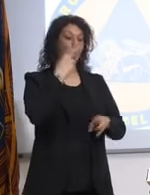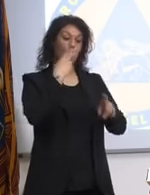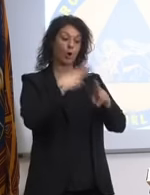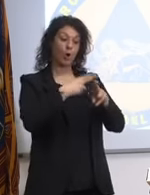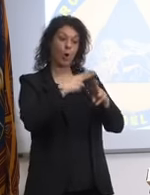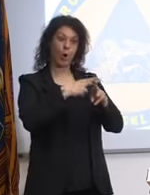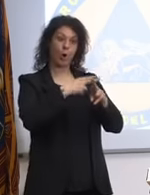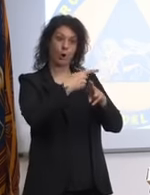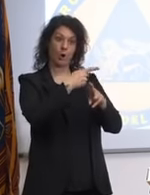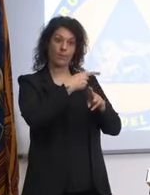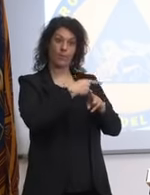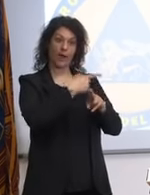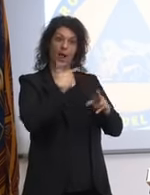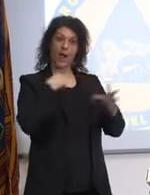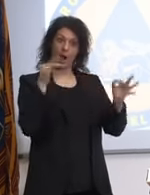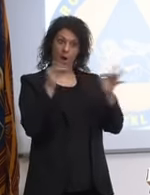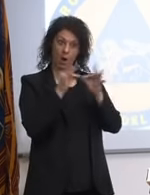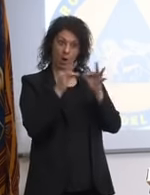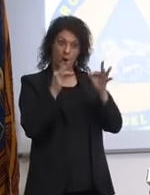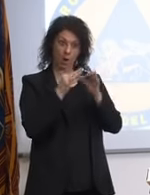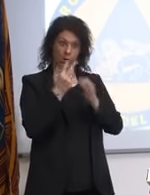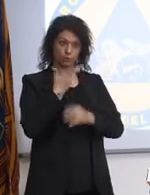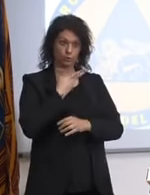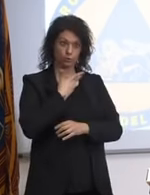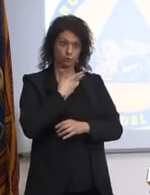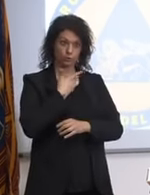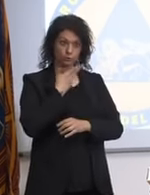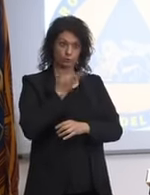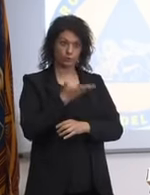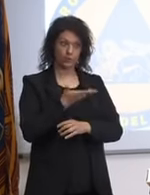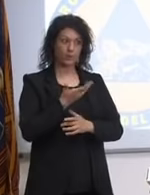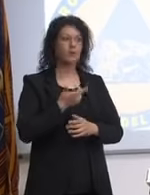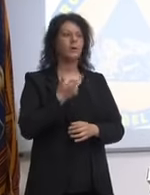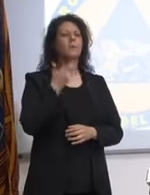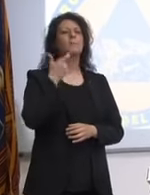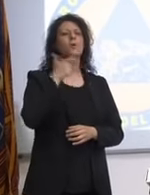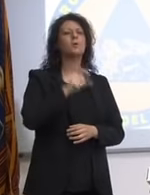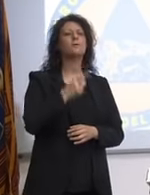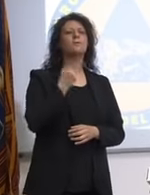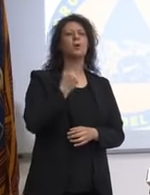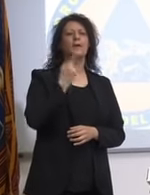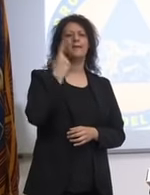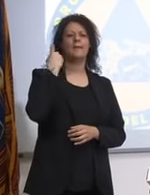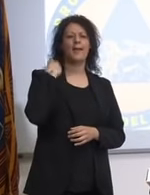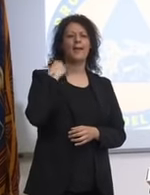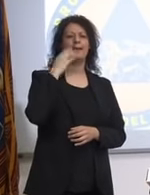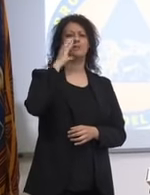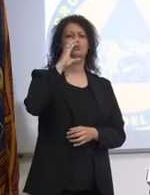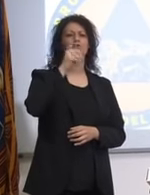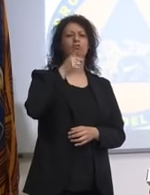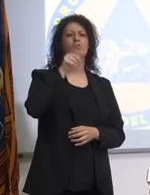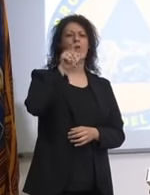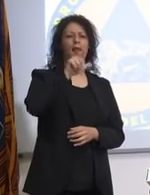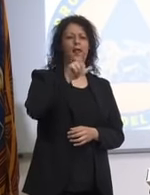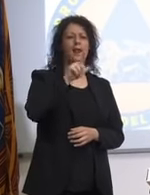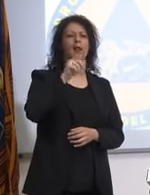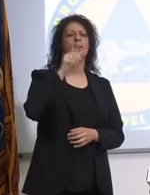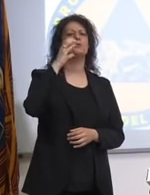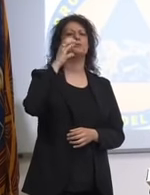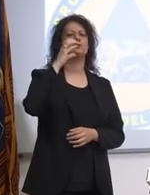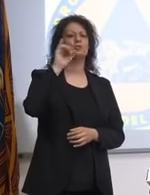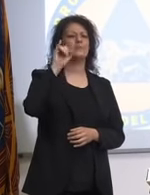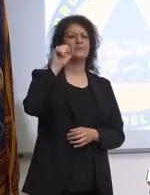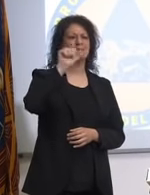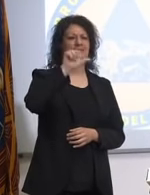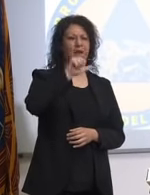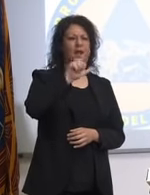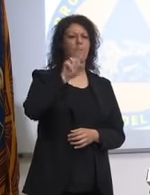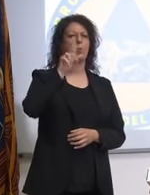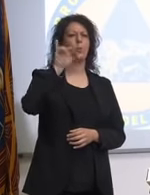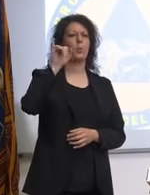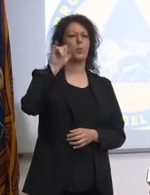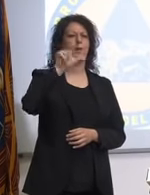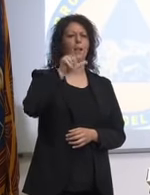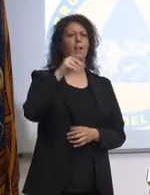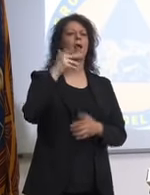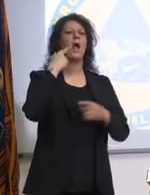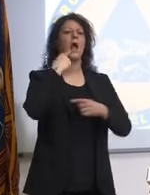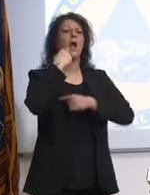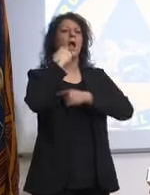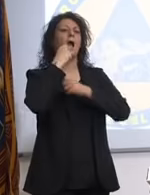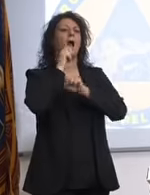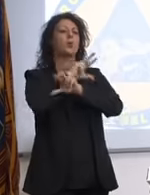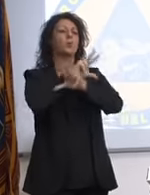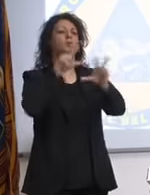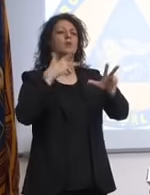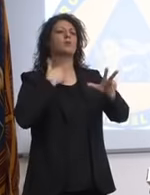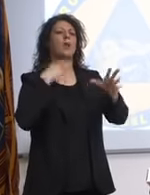perché ieri CGL e CISL e UIL hanno annunciato questo accordo, eccetera. Oggi la